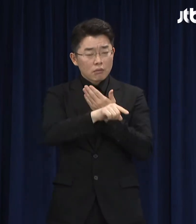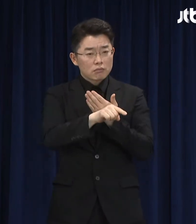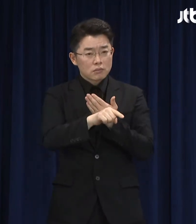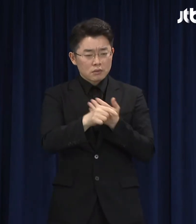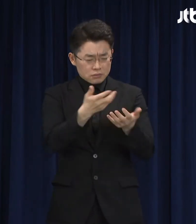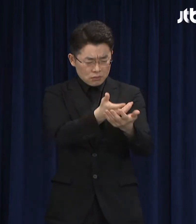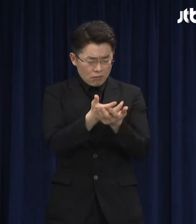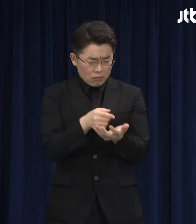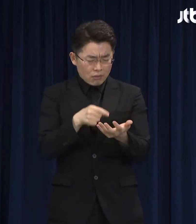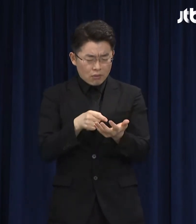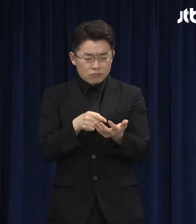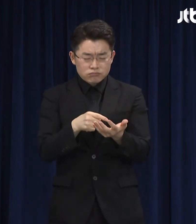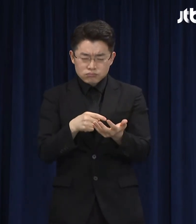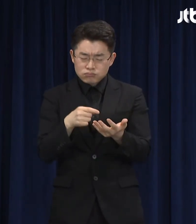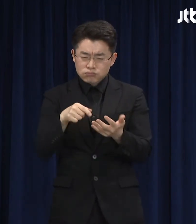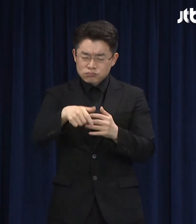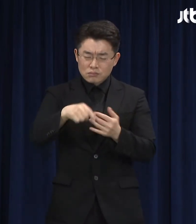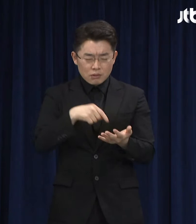항목입니다.